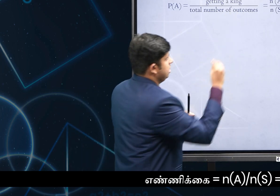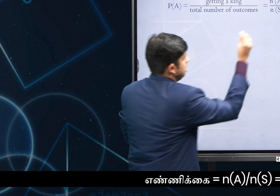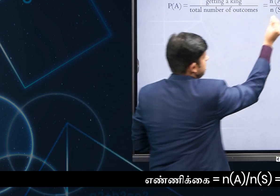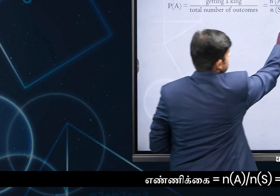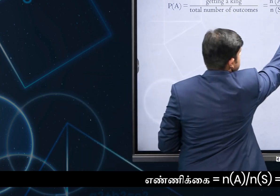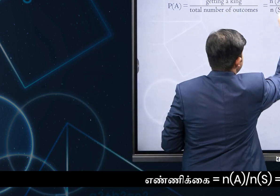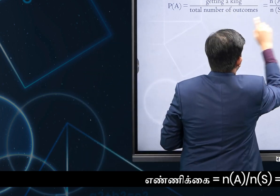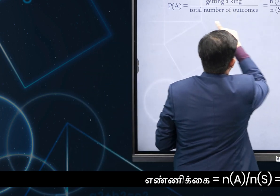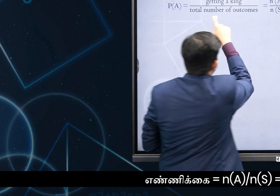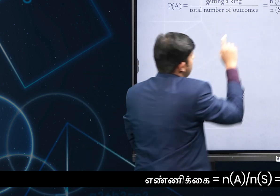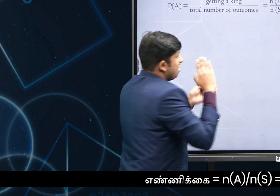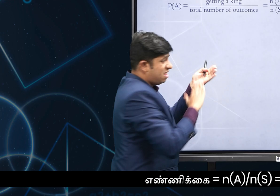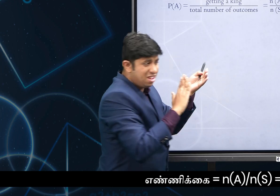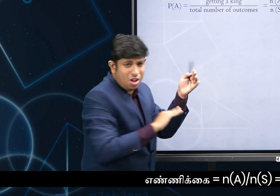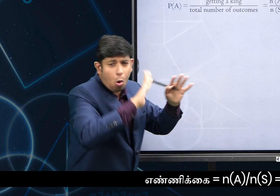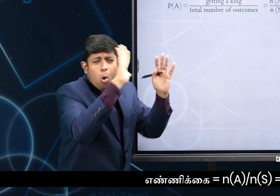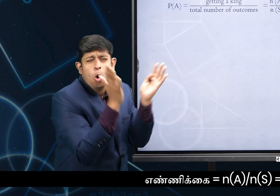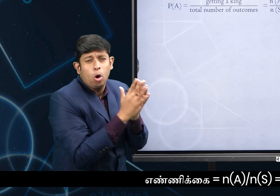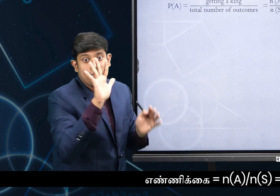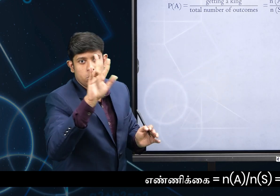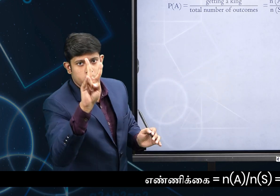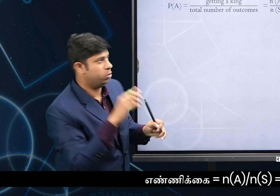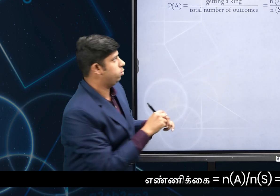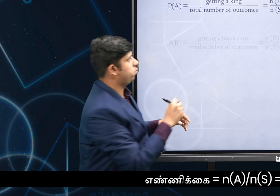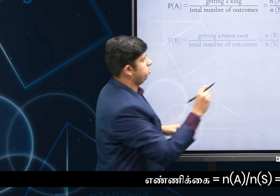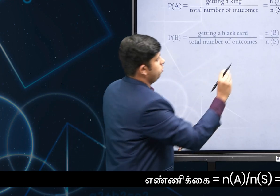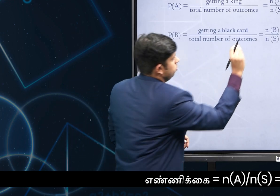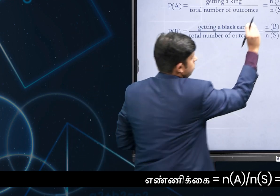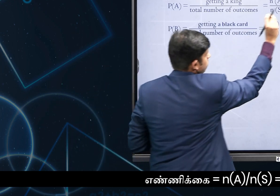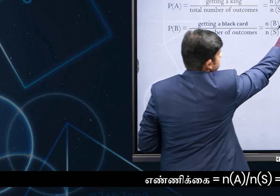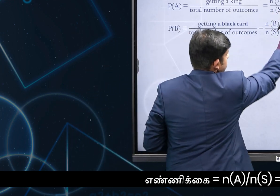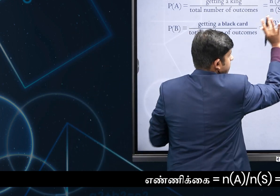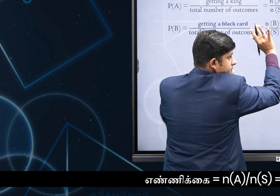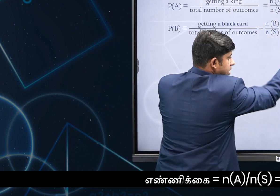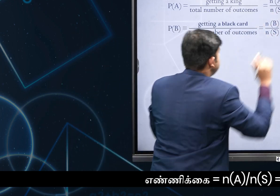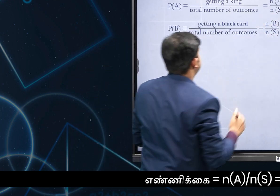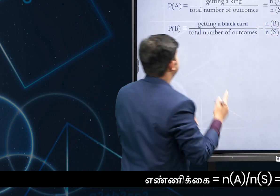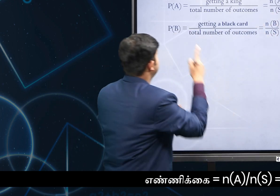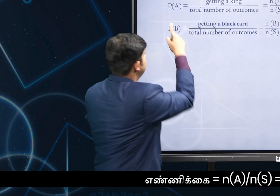என் அடைப்புக்குறி ஏ கீழ்க்கோடு என் அடைப்புக்குறி எஸ் ஈடு 4 கீழ்க்கோடு